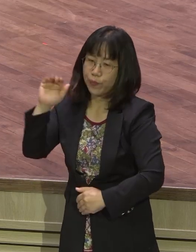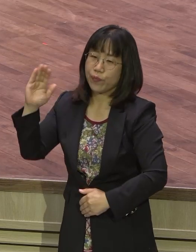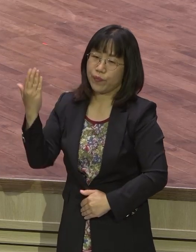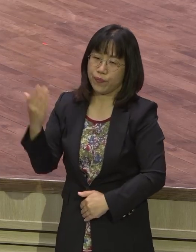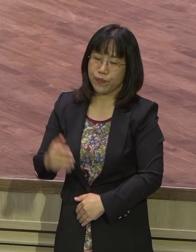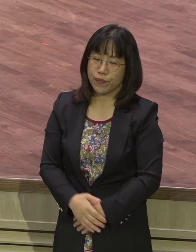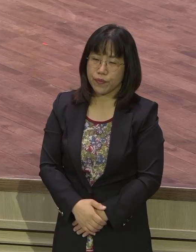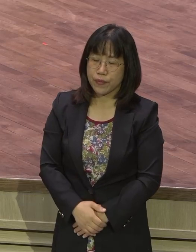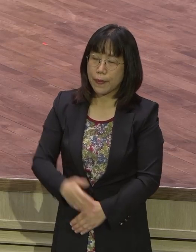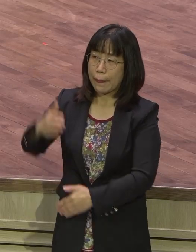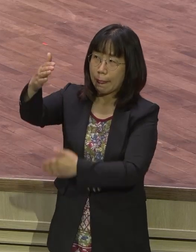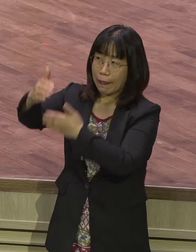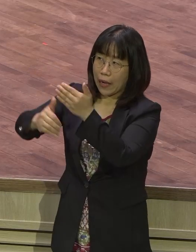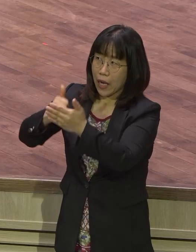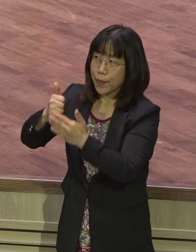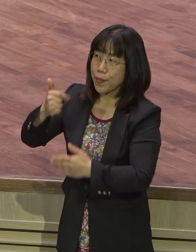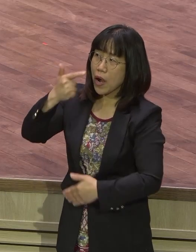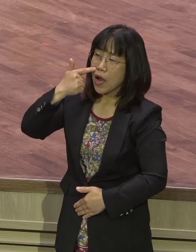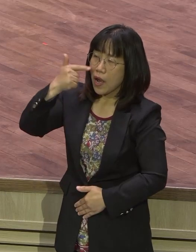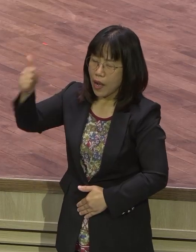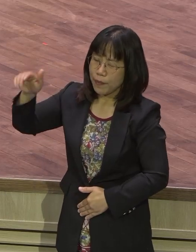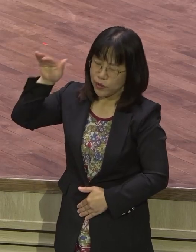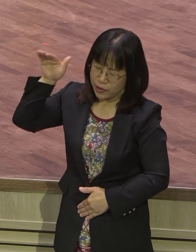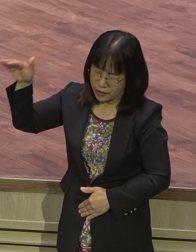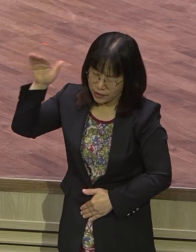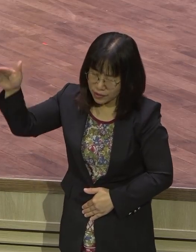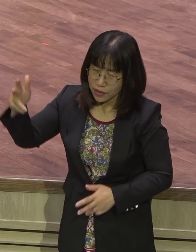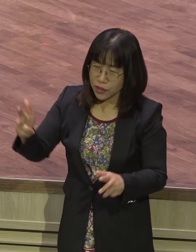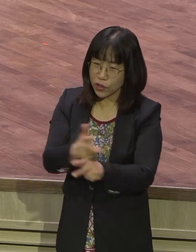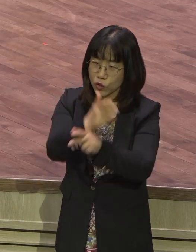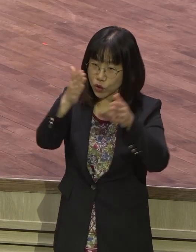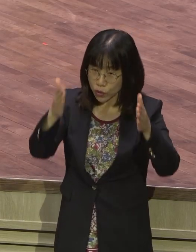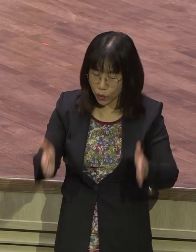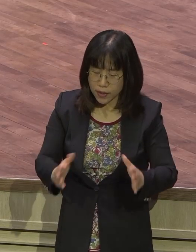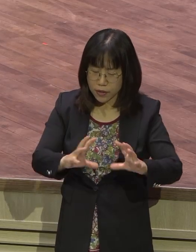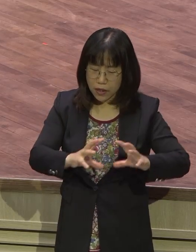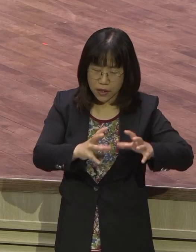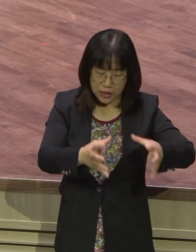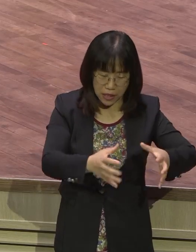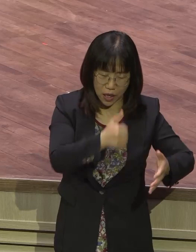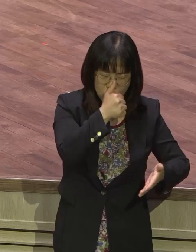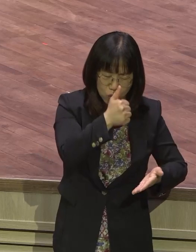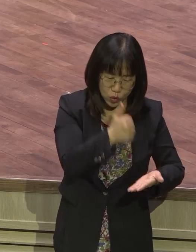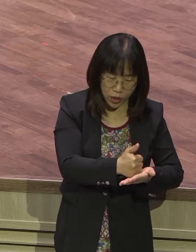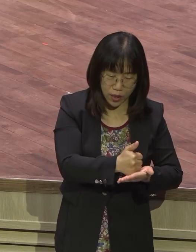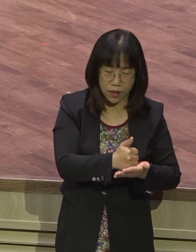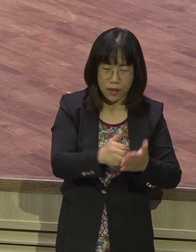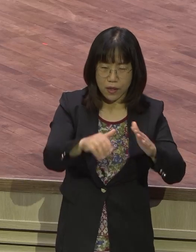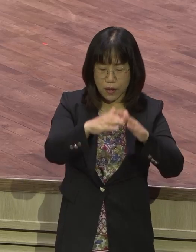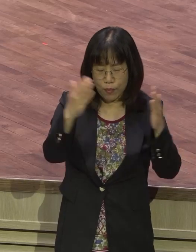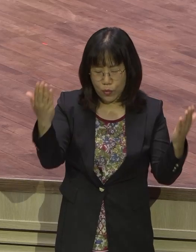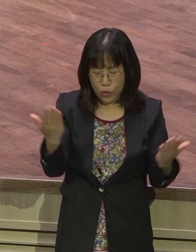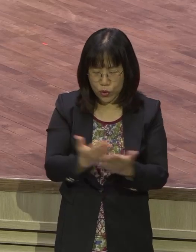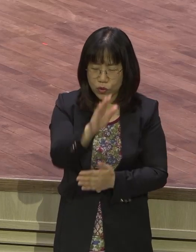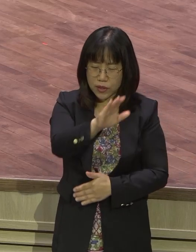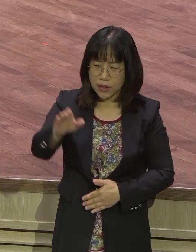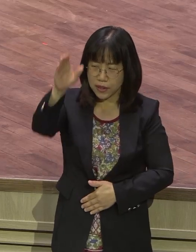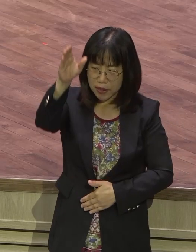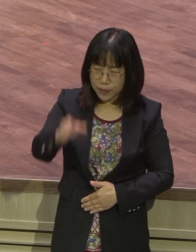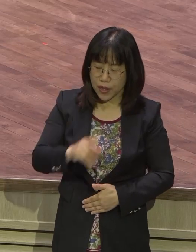하나님 아버지 한 주간 동안에 이 세상 삶에 지은 모든 죄를 십자가의 보일로 씻어